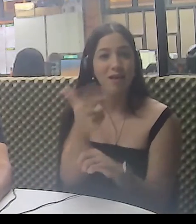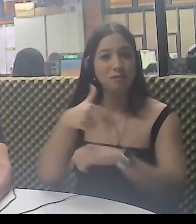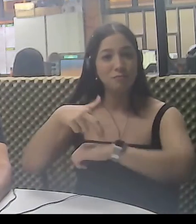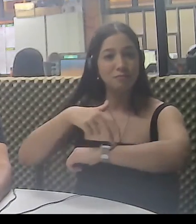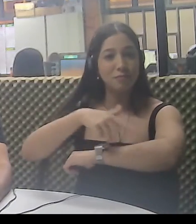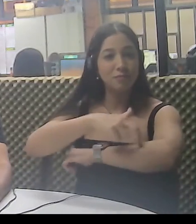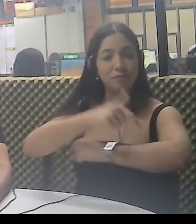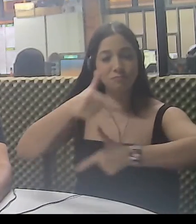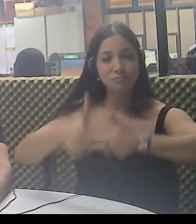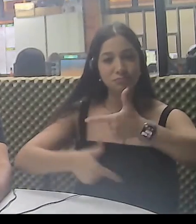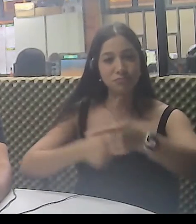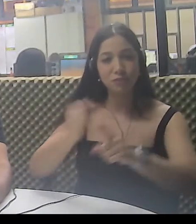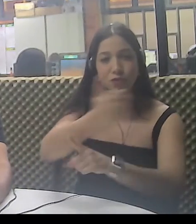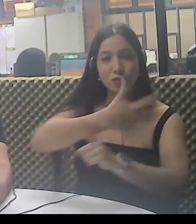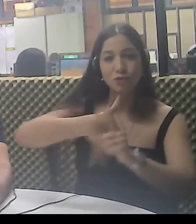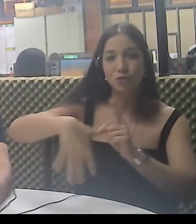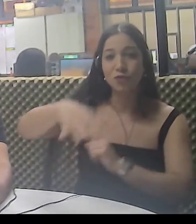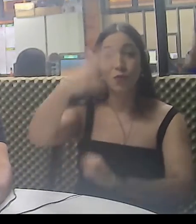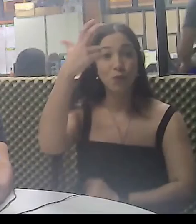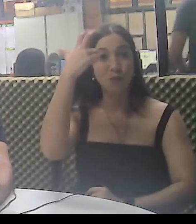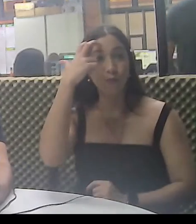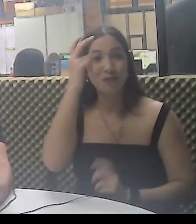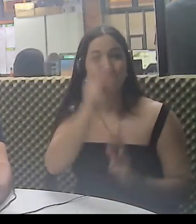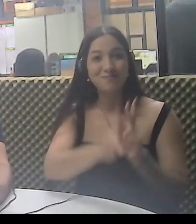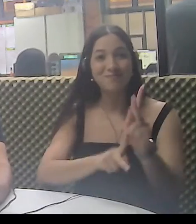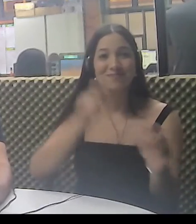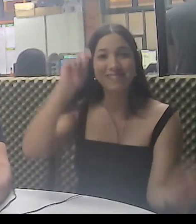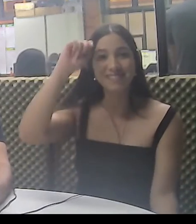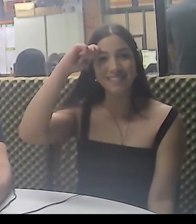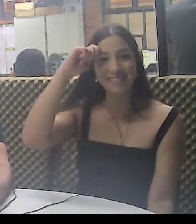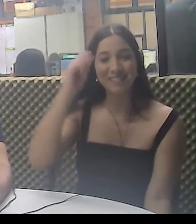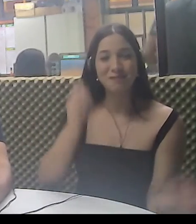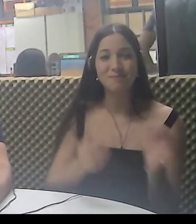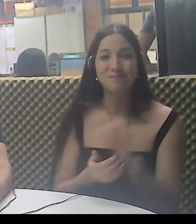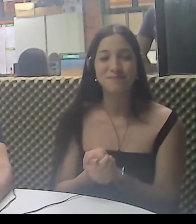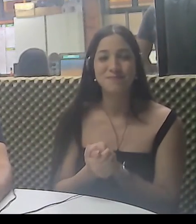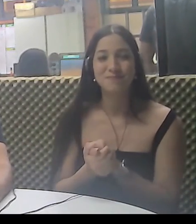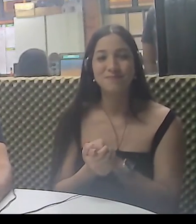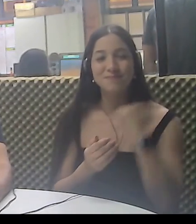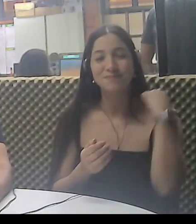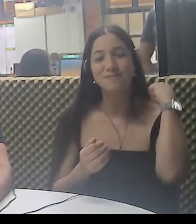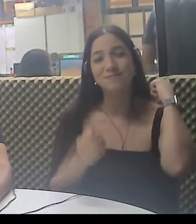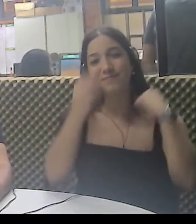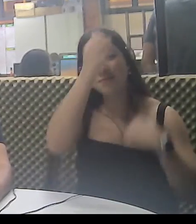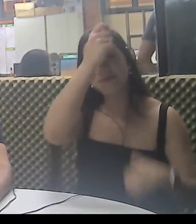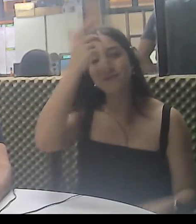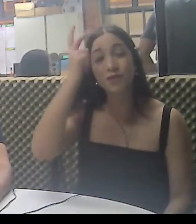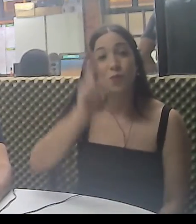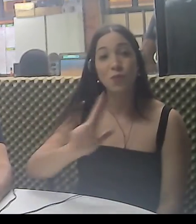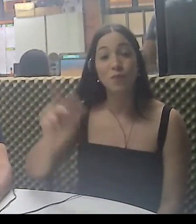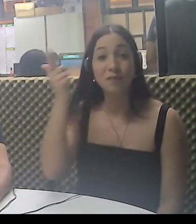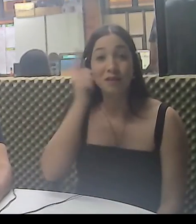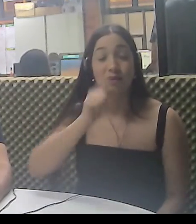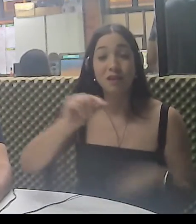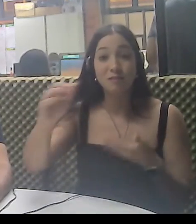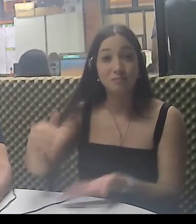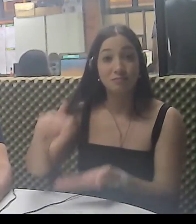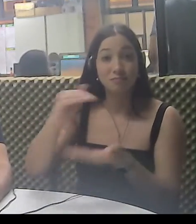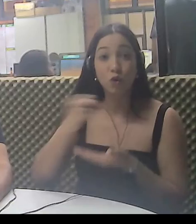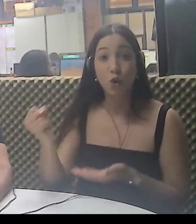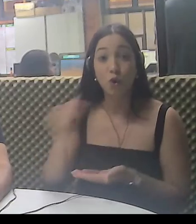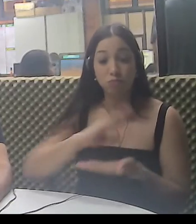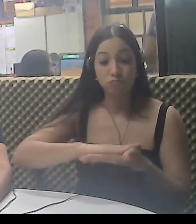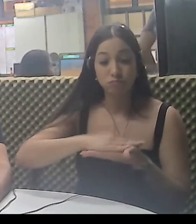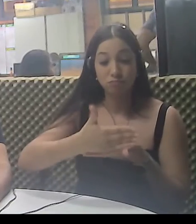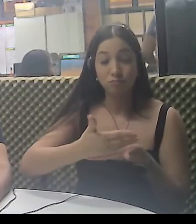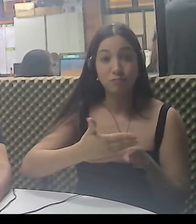moda e dos trabalhos socioculturais da população negra. Prefeitura de Uberlândia recebe doação de notebooks